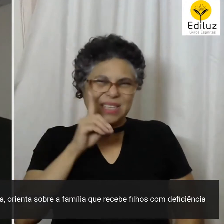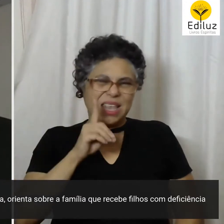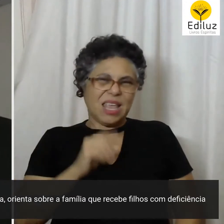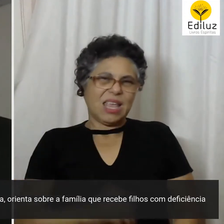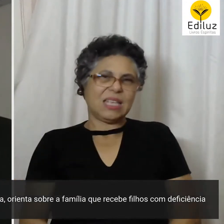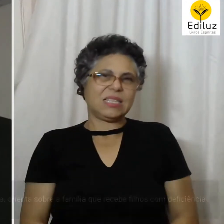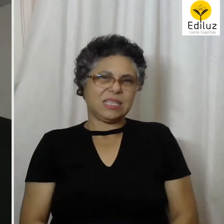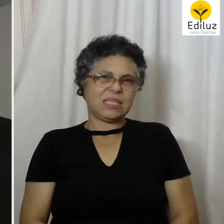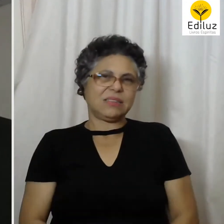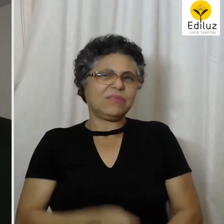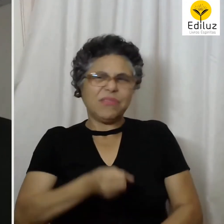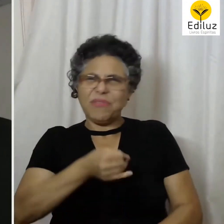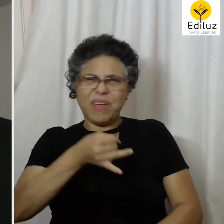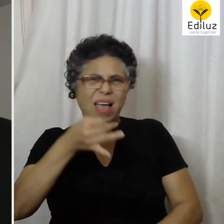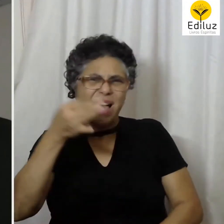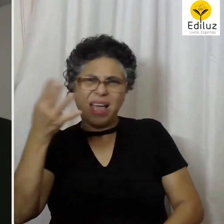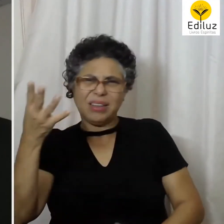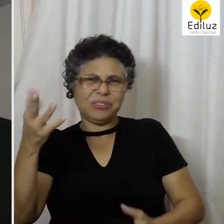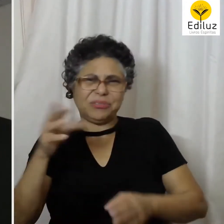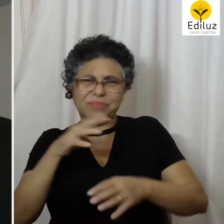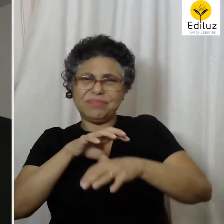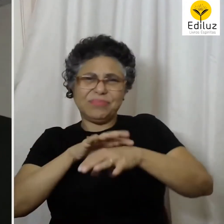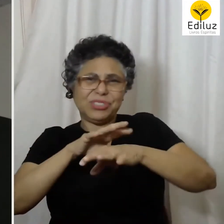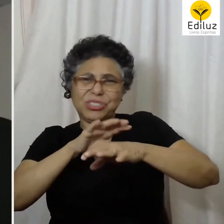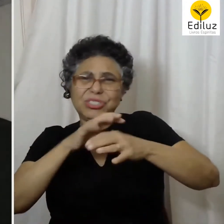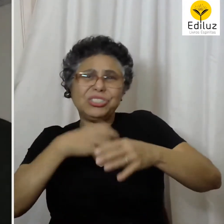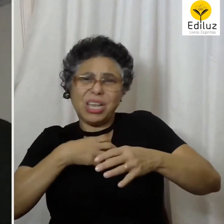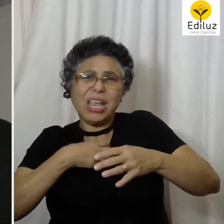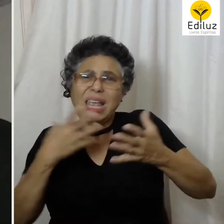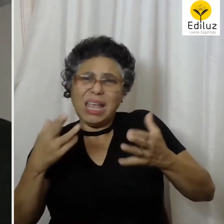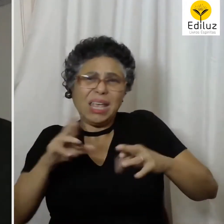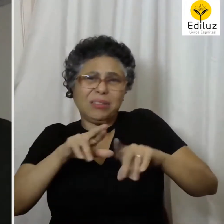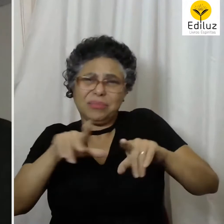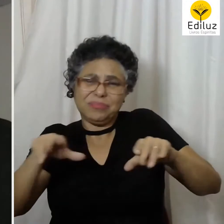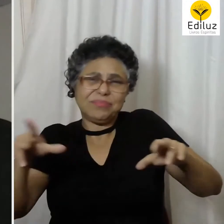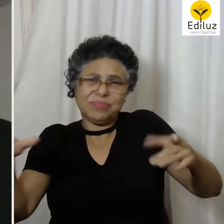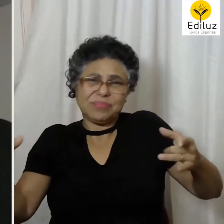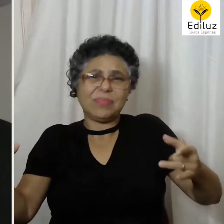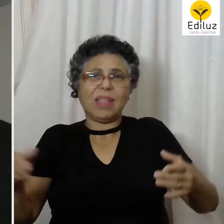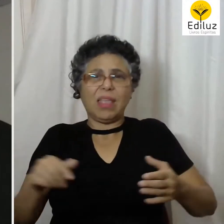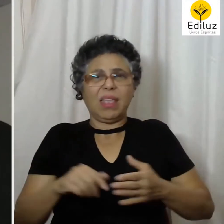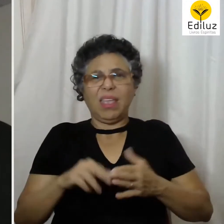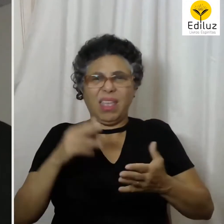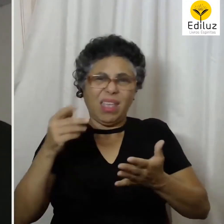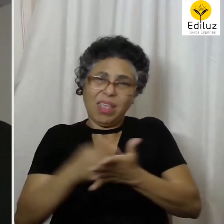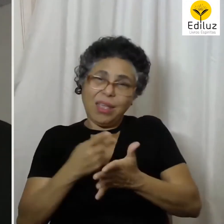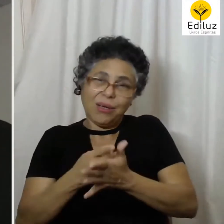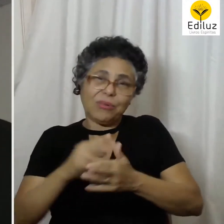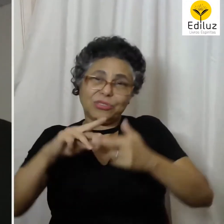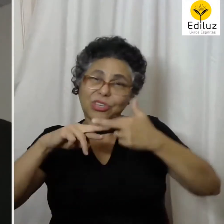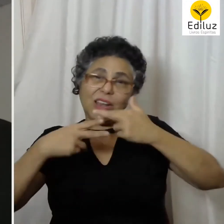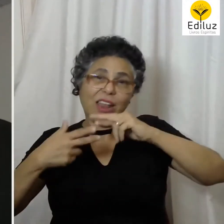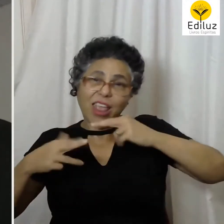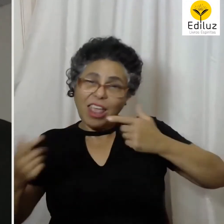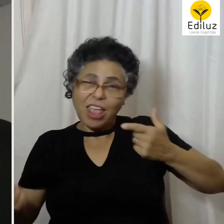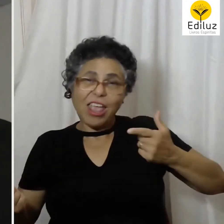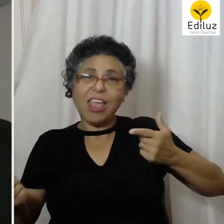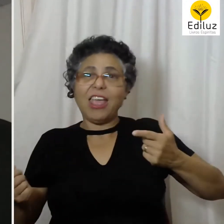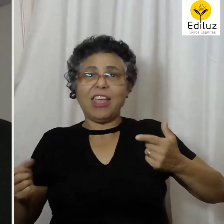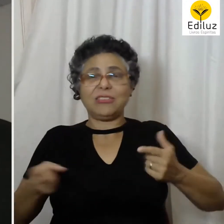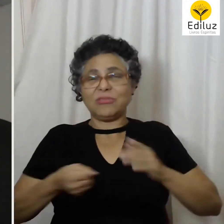decorrentes de várias espécies, de várias causas, né? Exemplos de erros genéticos, como são